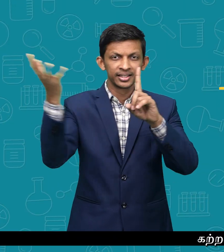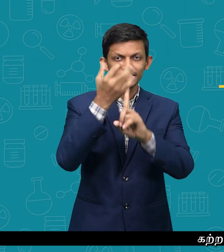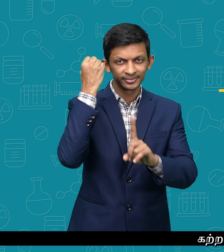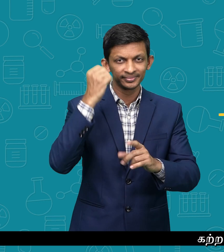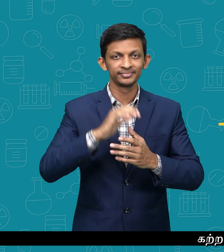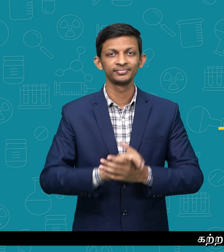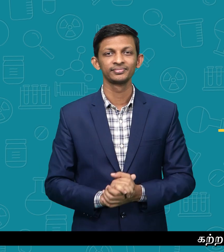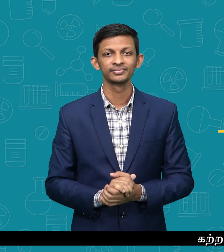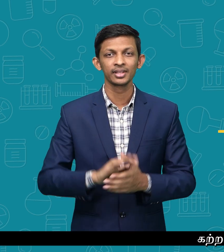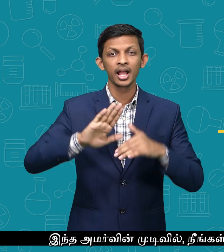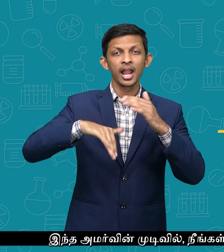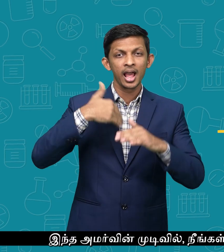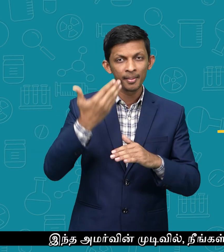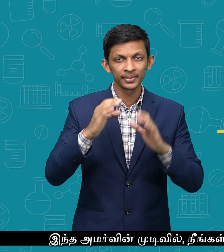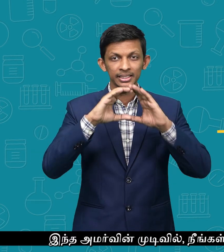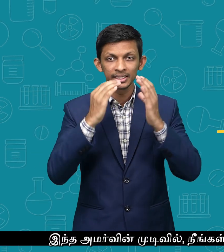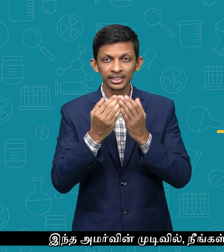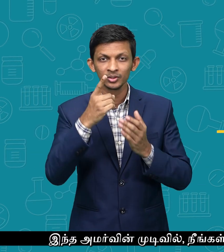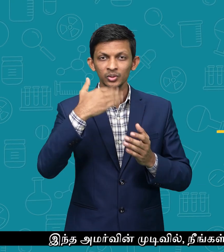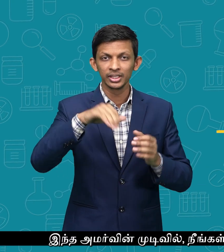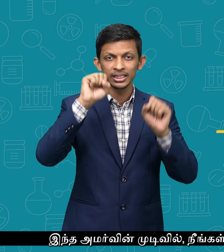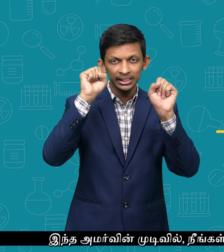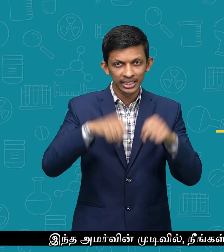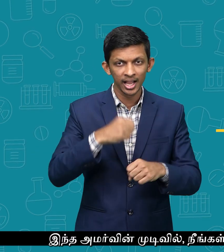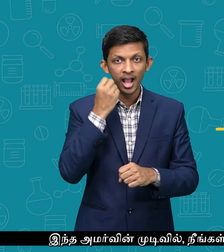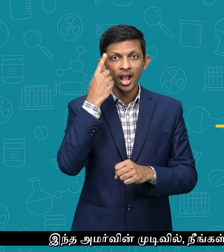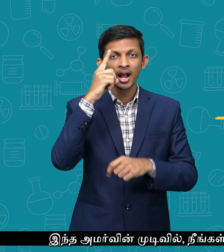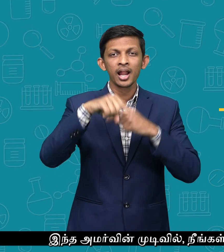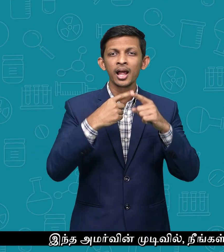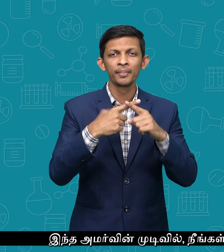கற்றுக்கொள்வீர்கள். இந்த அமர்வின் முடிவில் நீங்கள் இதை பற்றி புரிந்து கொள்ள முடியும்.